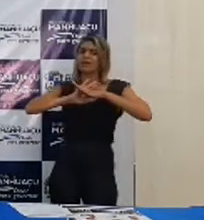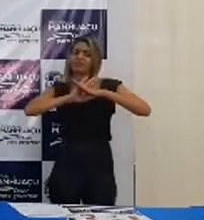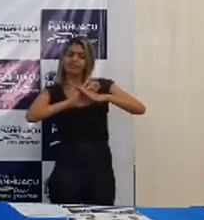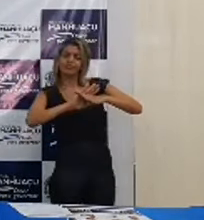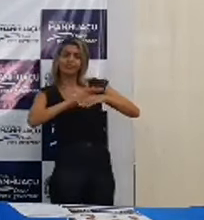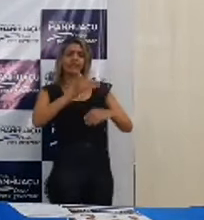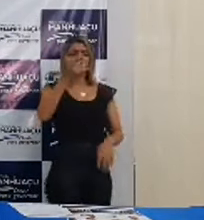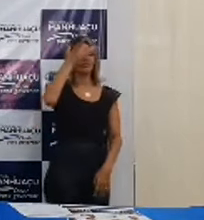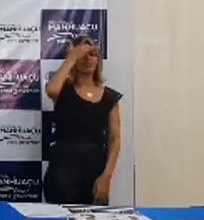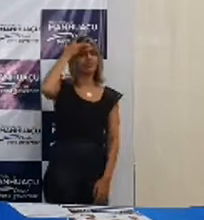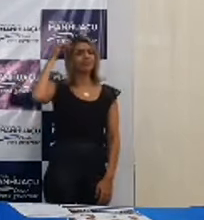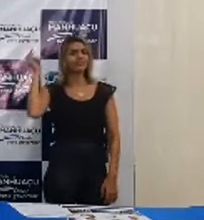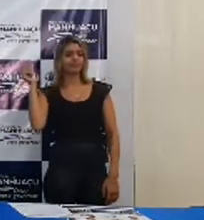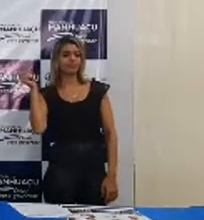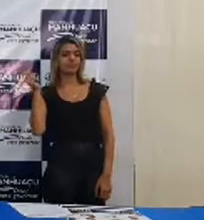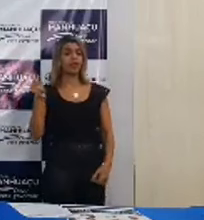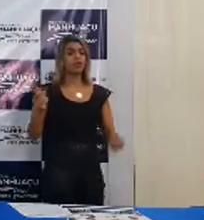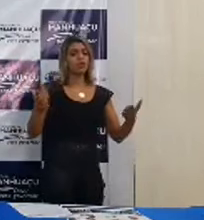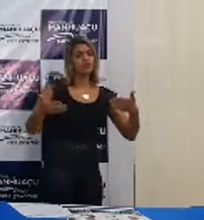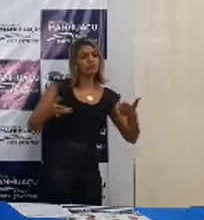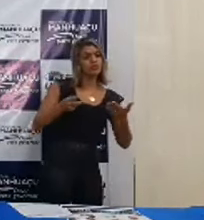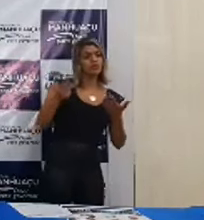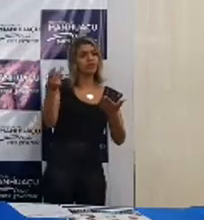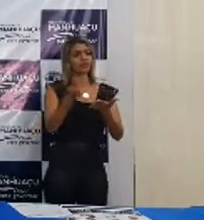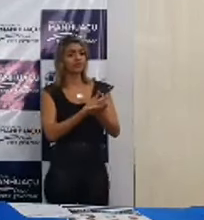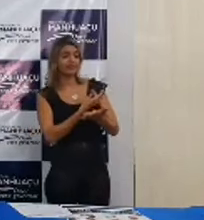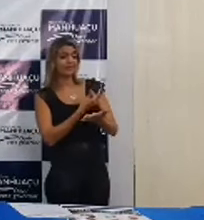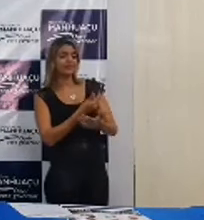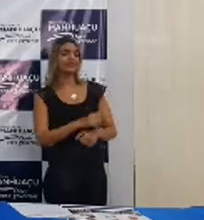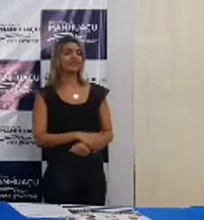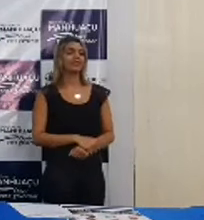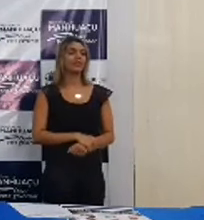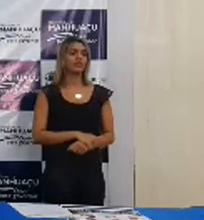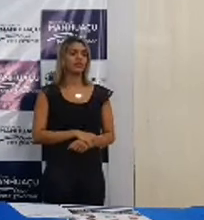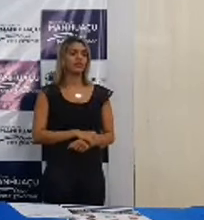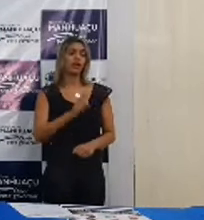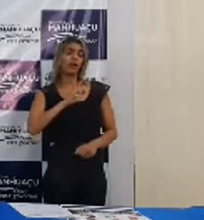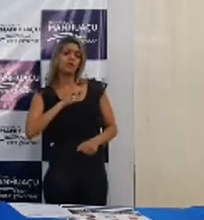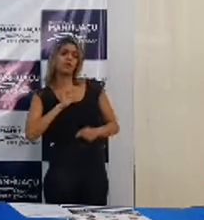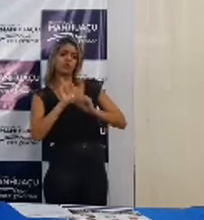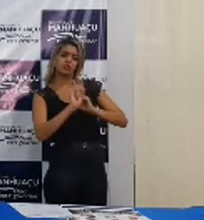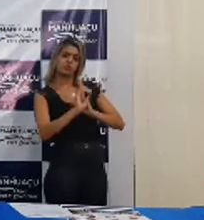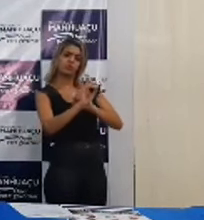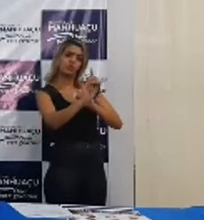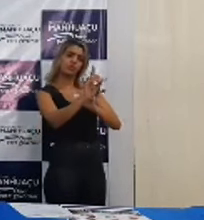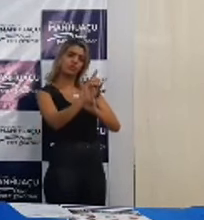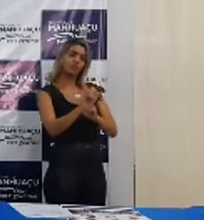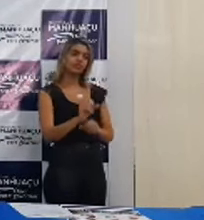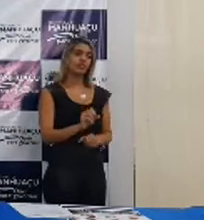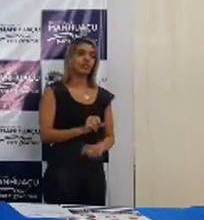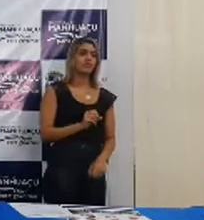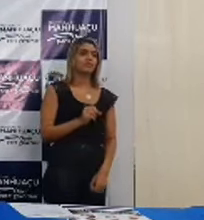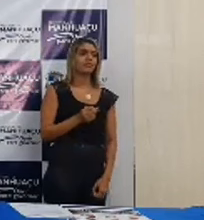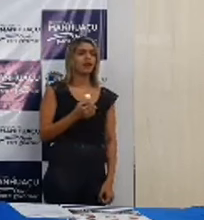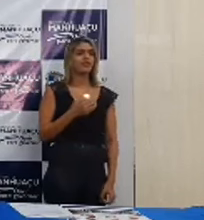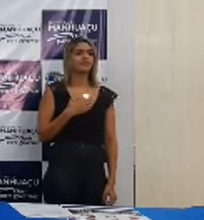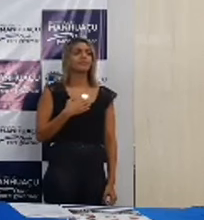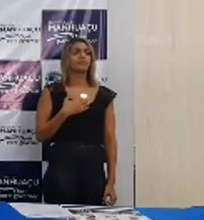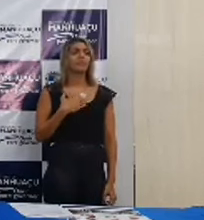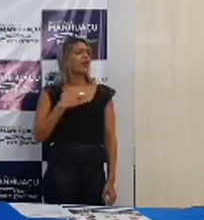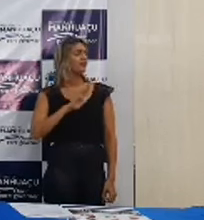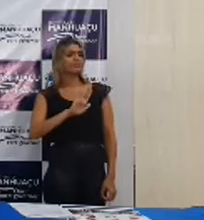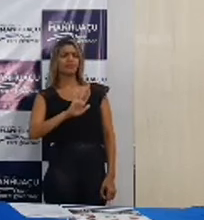últimos dias. Hoje aconteceu de ter muitas pessoas. Não sei se está na escala de saque, o que está acontecendo.